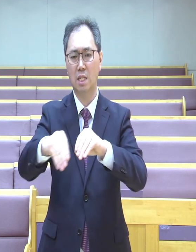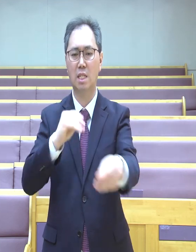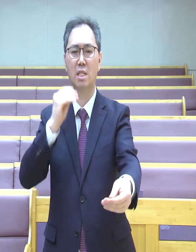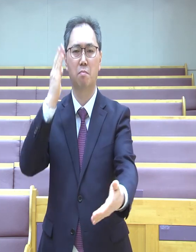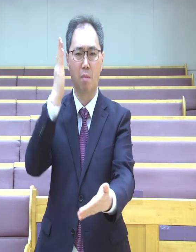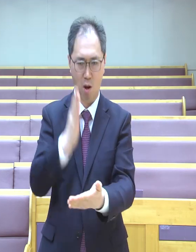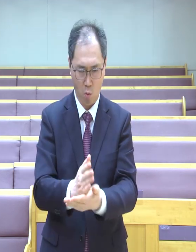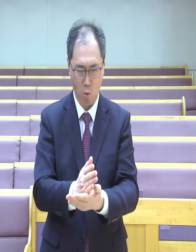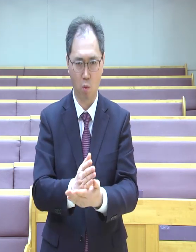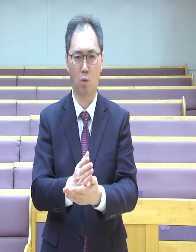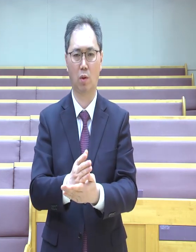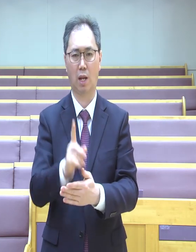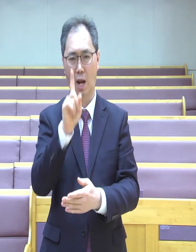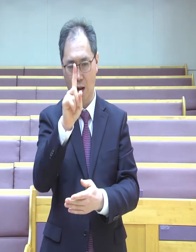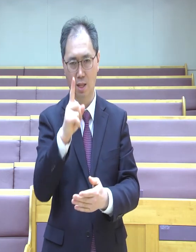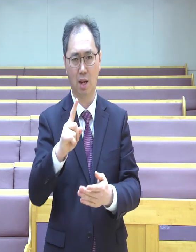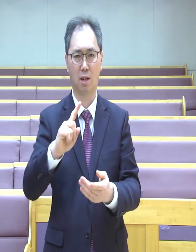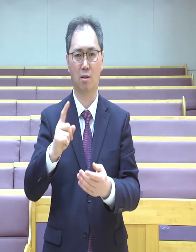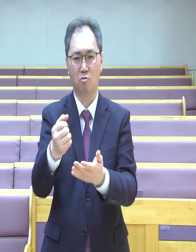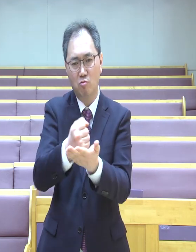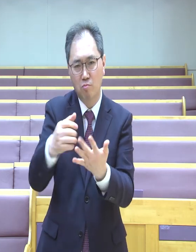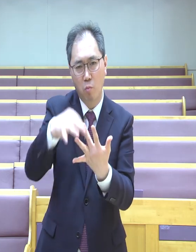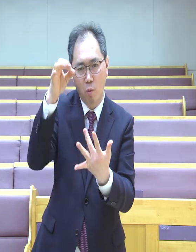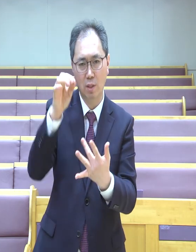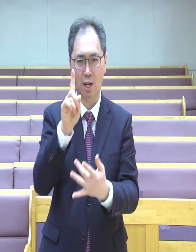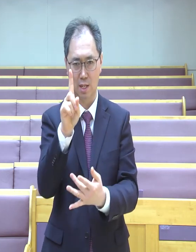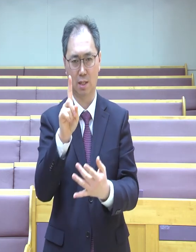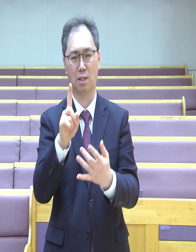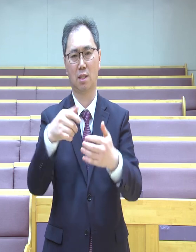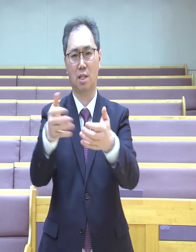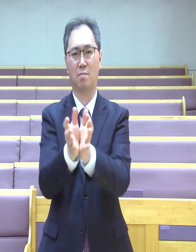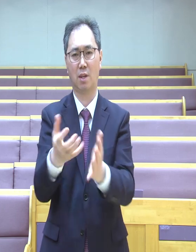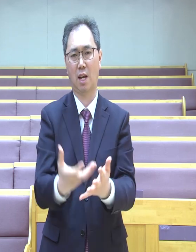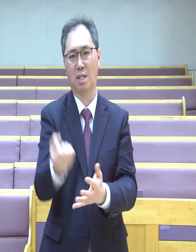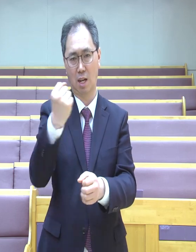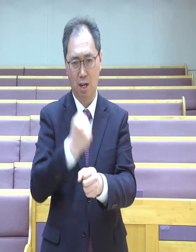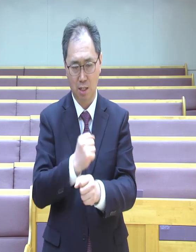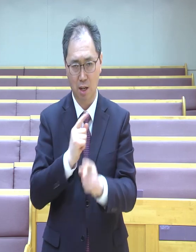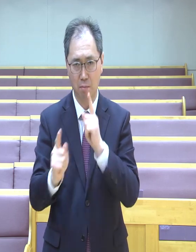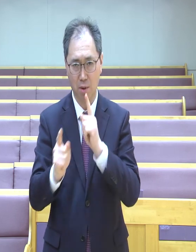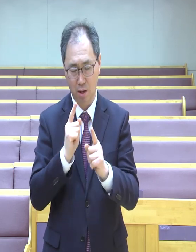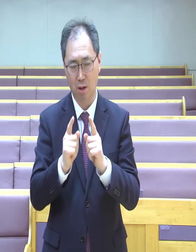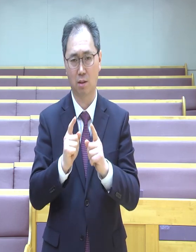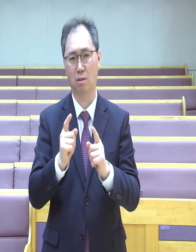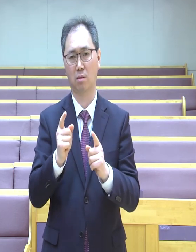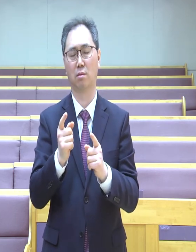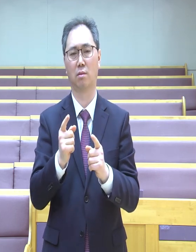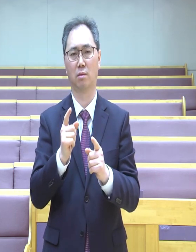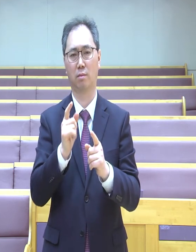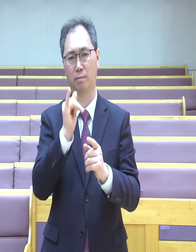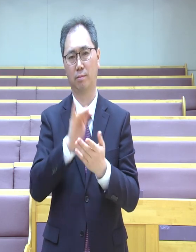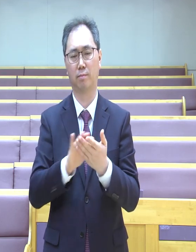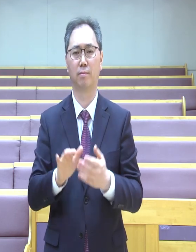성경에 그들이 내 옷을 제비 뽑나이다 한 것을 응하게 하려 함이로라. 군인들이 이런 일을